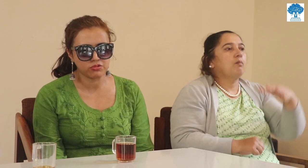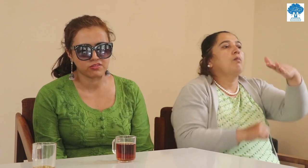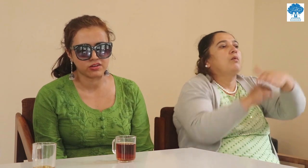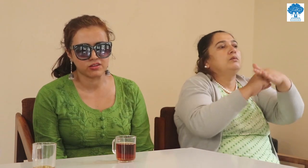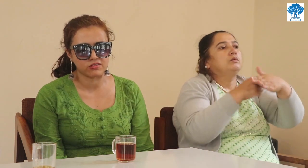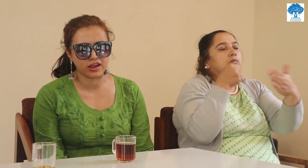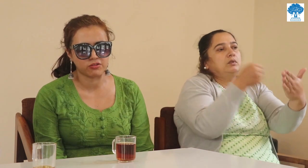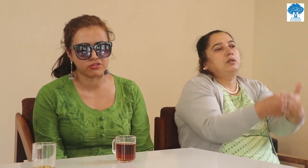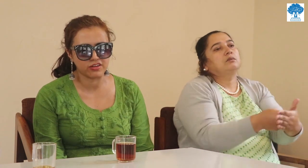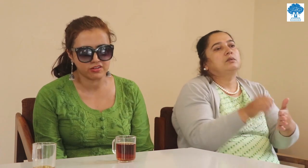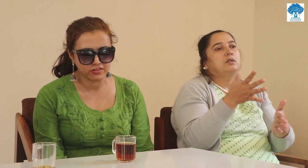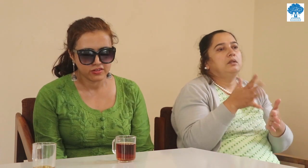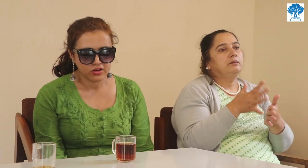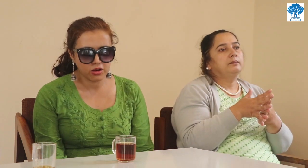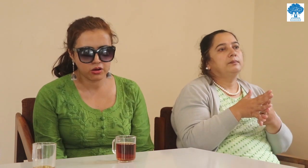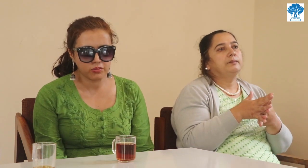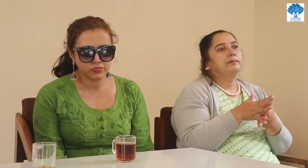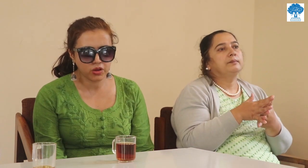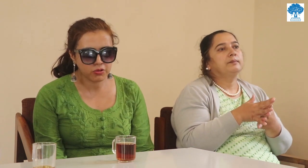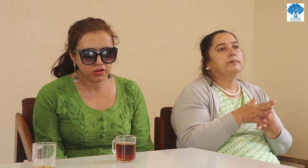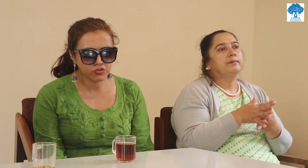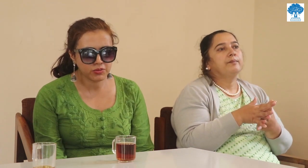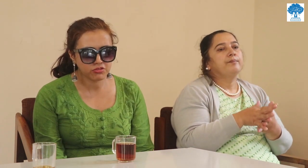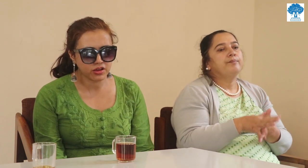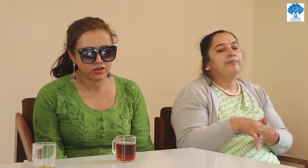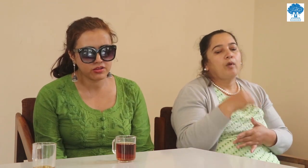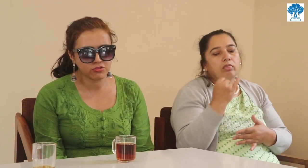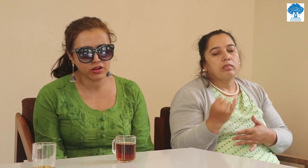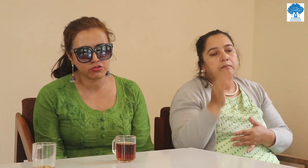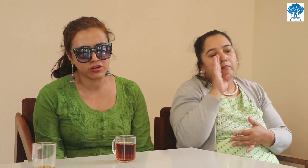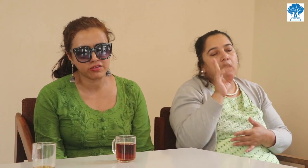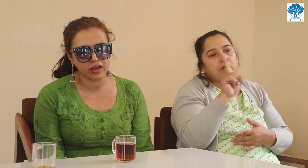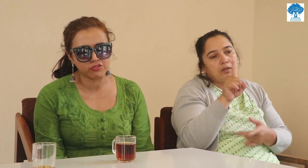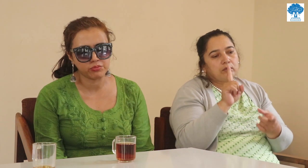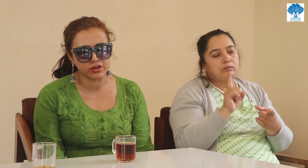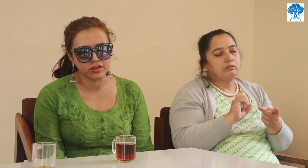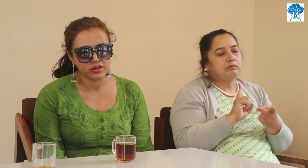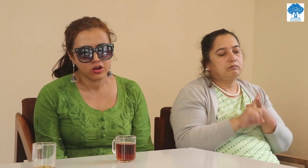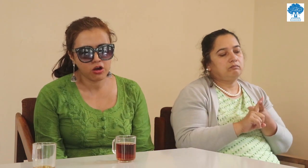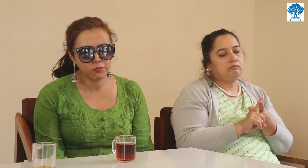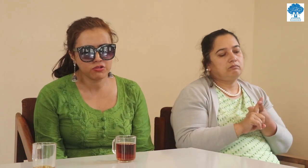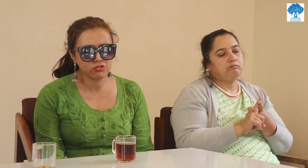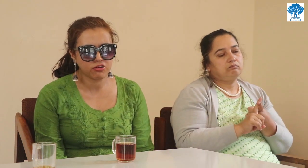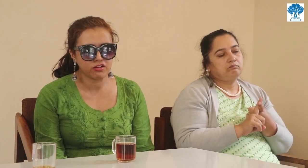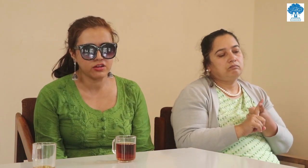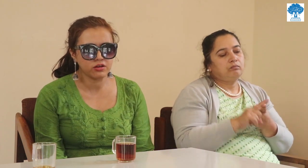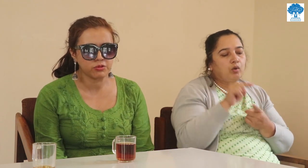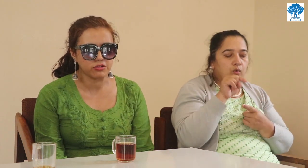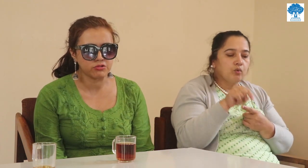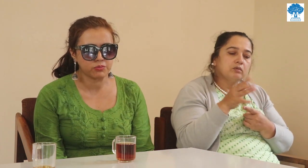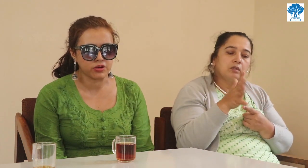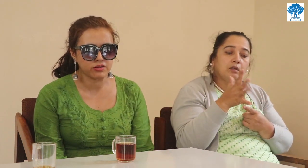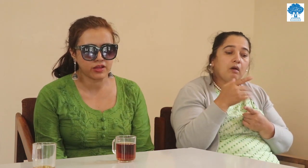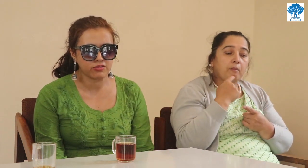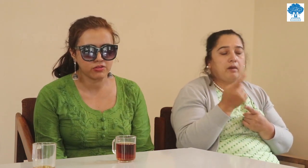चाहिँ पुग्न सकिन्छ राखेको छैन अब अन्तमा एउटा के कुरा जोड्न चाहन्छु भने अब यो छैन